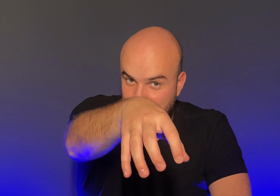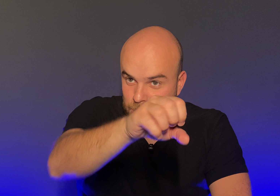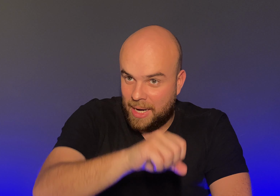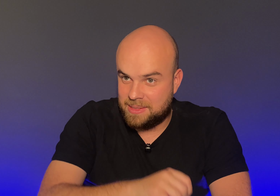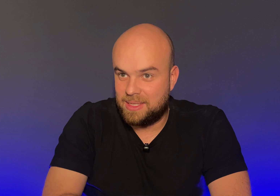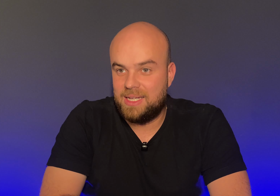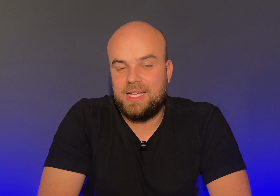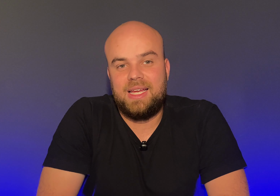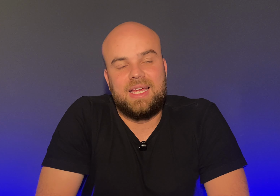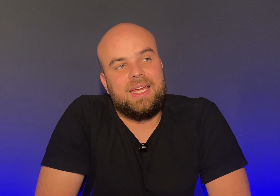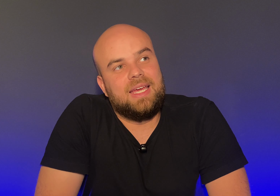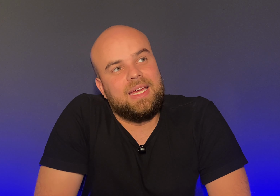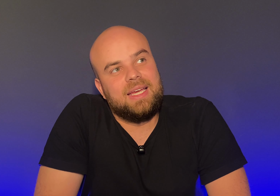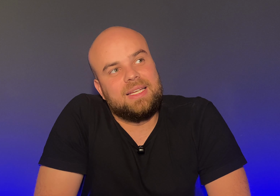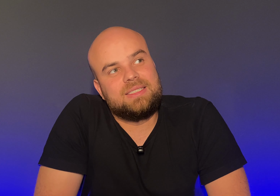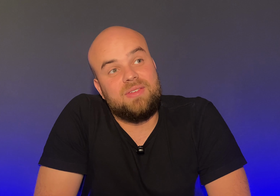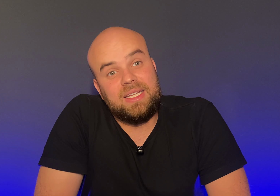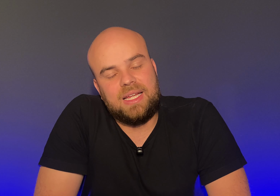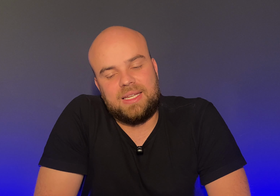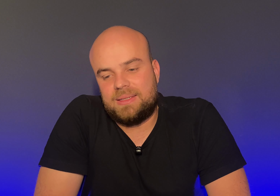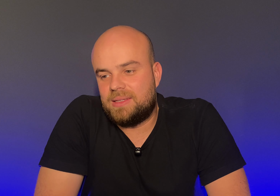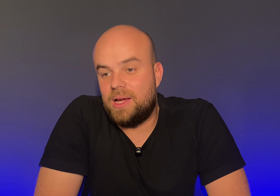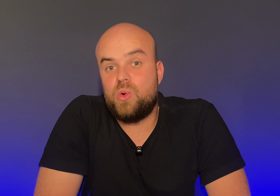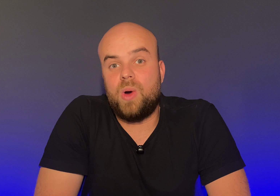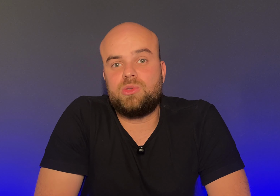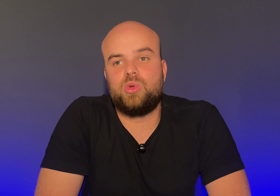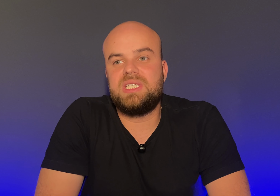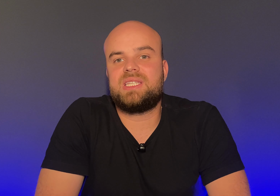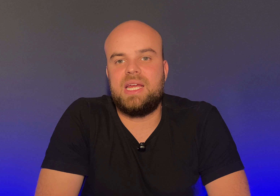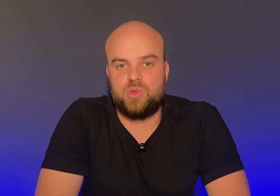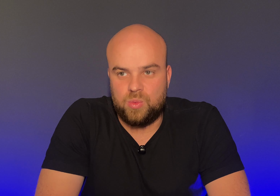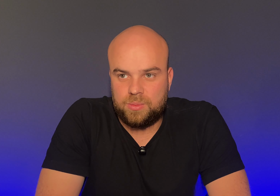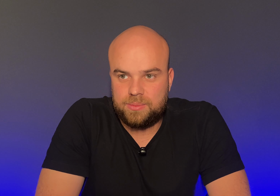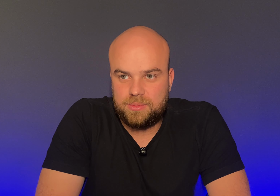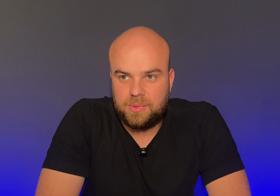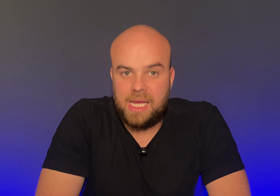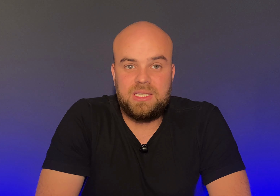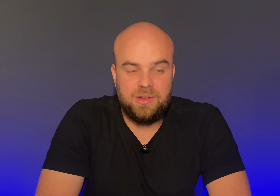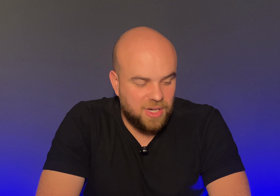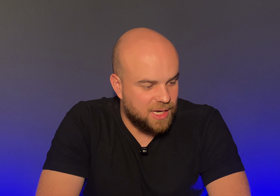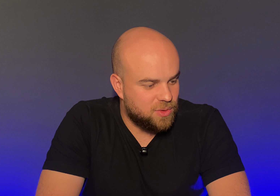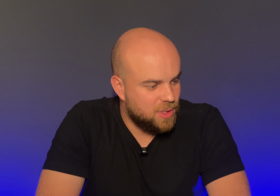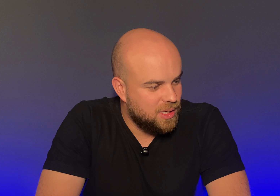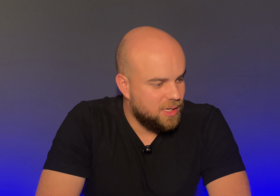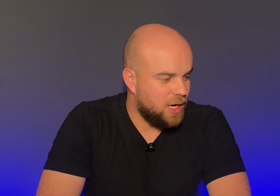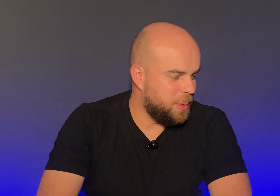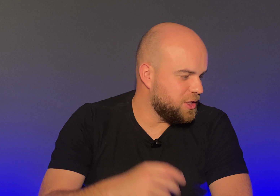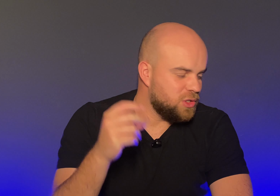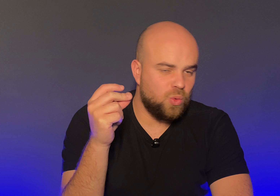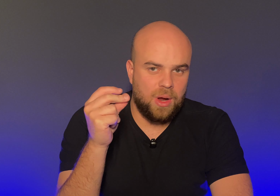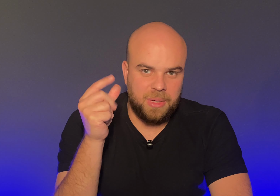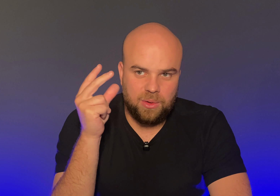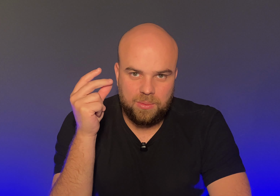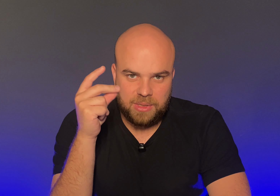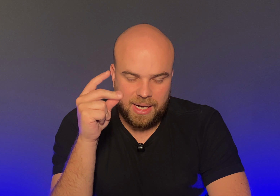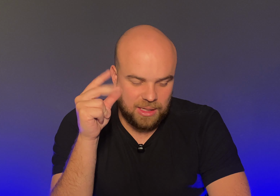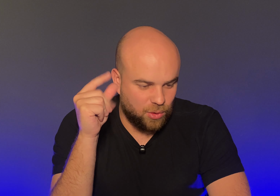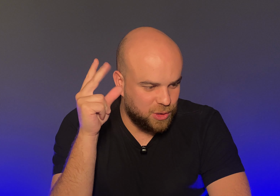onde que eu gosto mais e você vai entender que é o 4231 que que significa isso aprendi isso com um amigo treinador